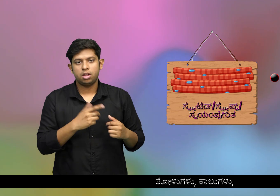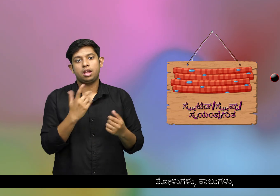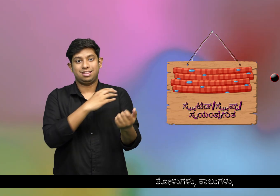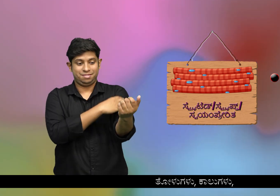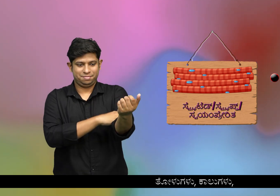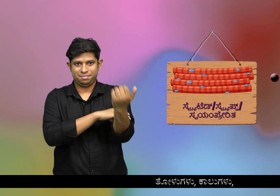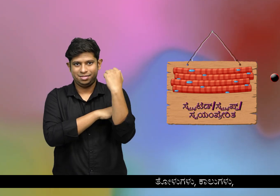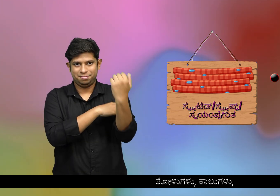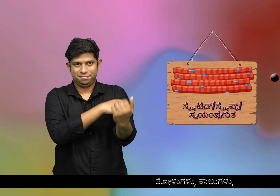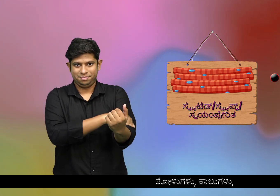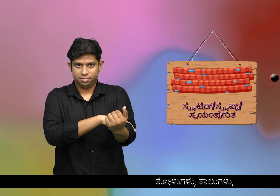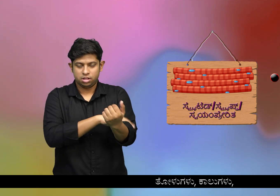ತೋಳುಗಳು, ಕಾಲುಗಳು,